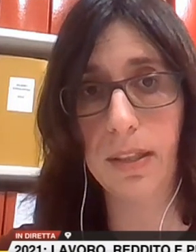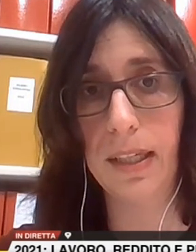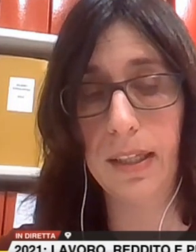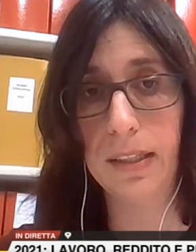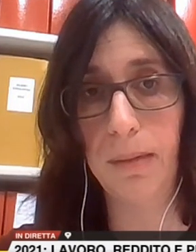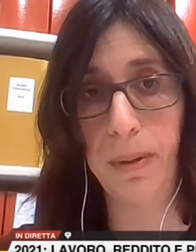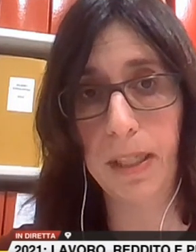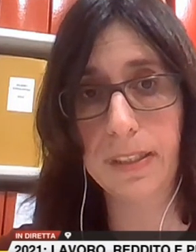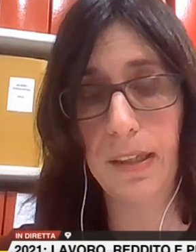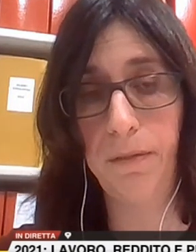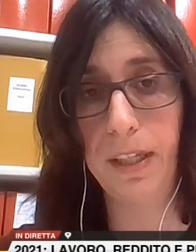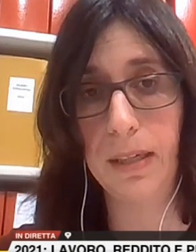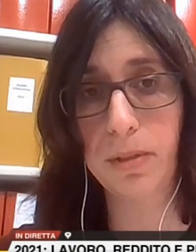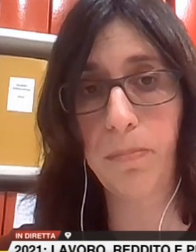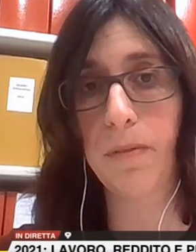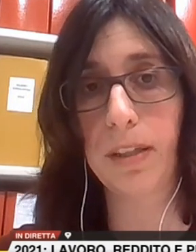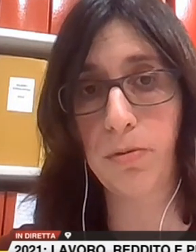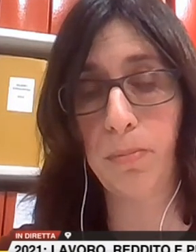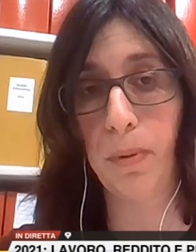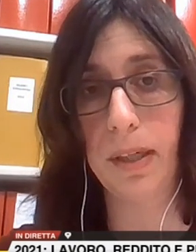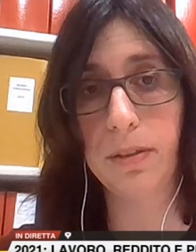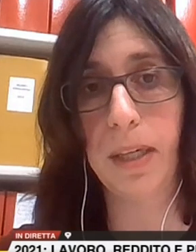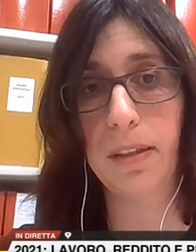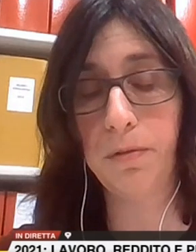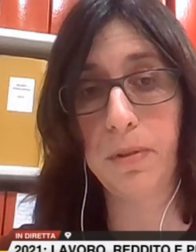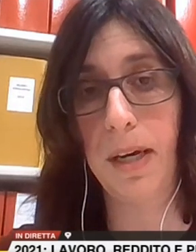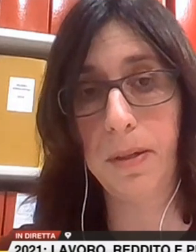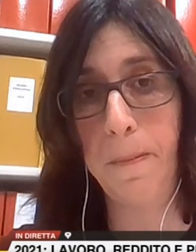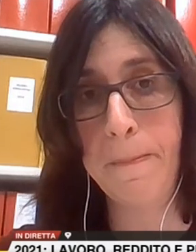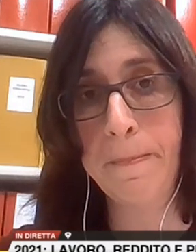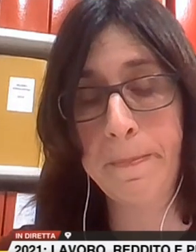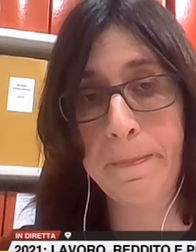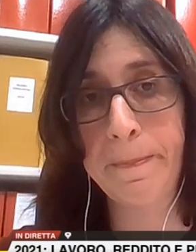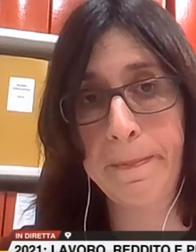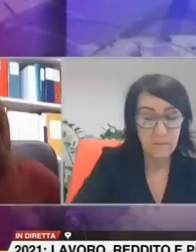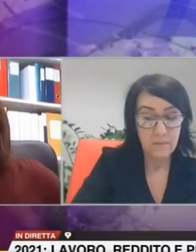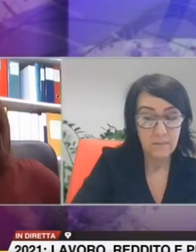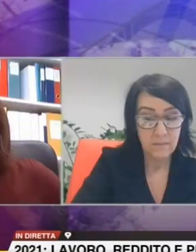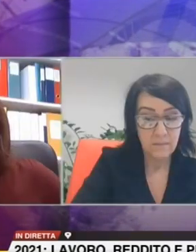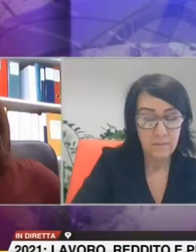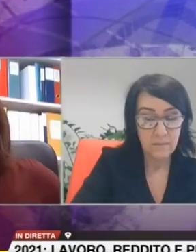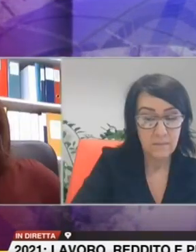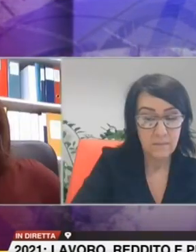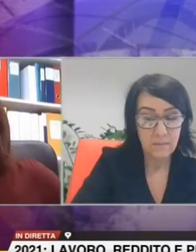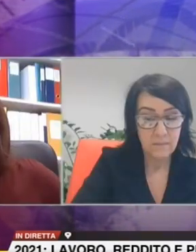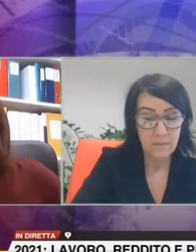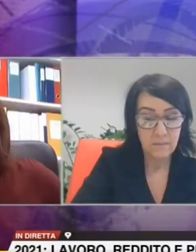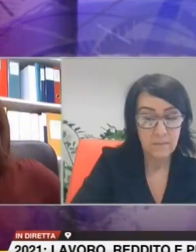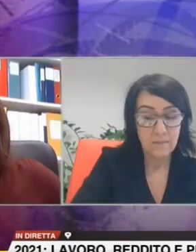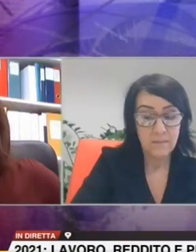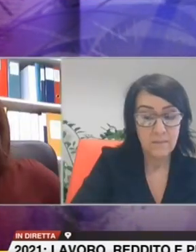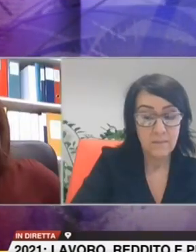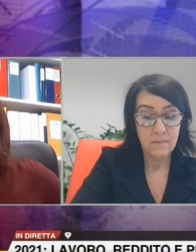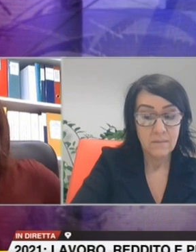Oderzo nella permanenza della FILCAMS e provare a sottoporre la domanda al funzionario. Benissimo, io vedo qua invece